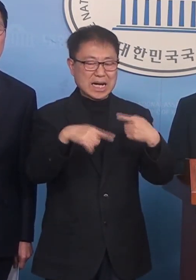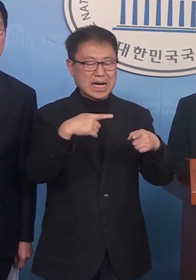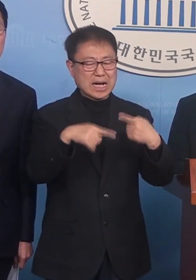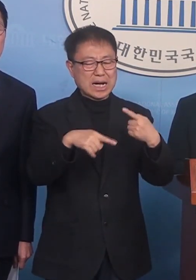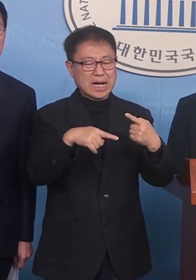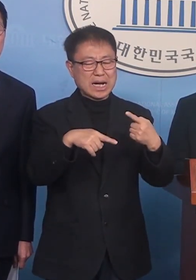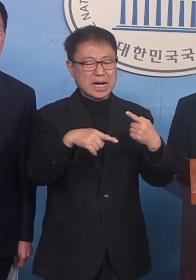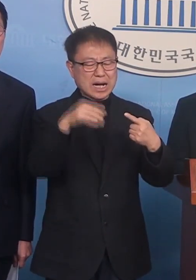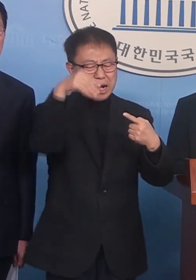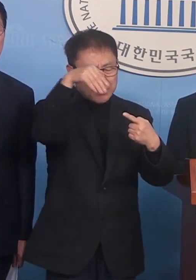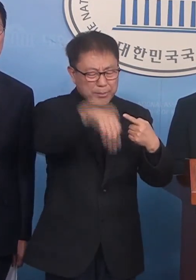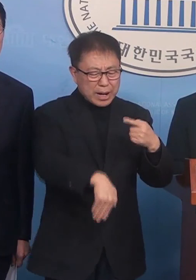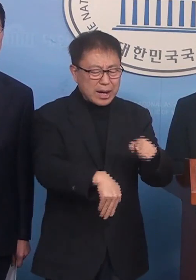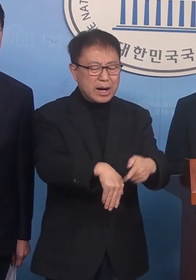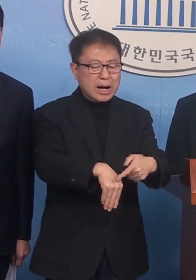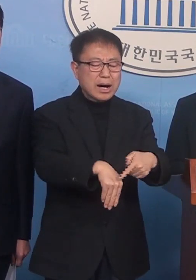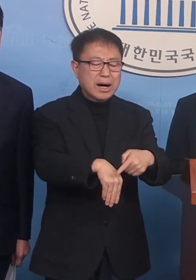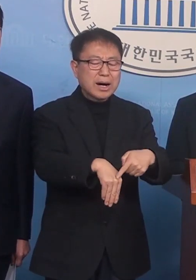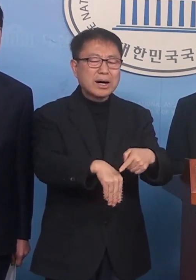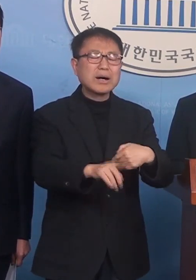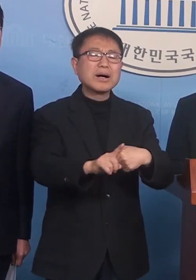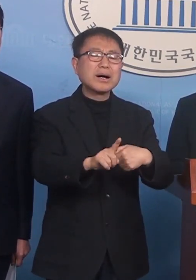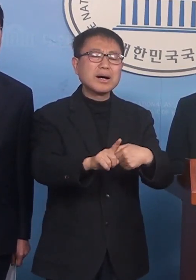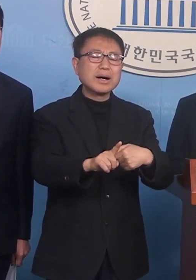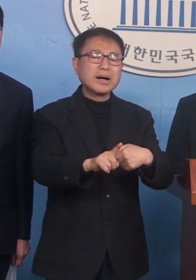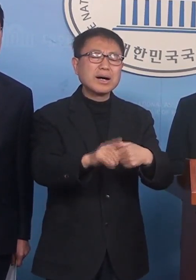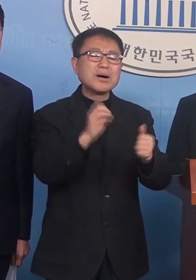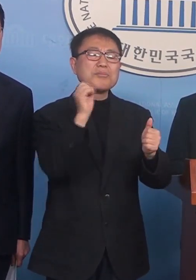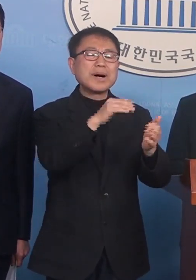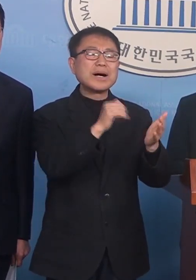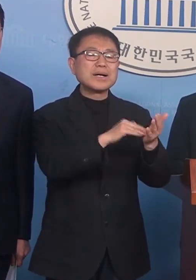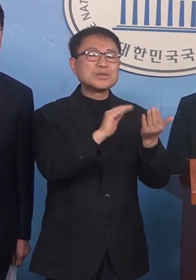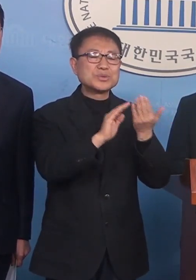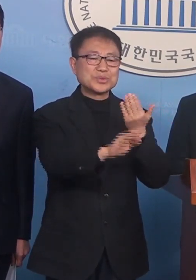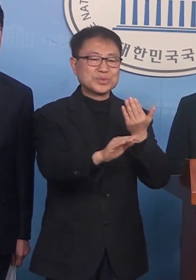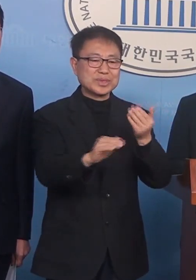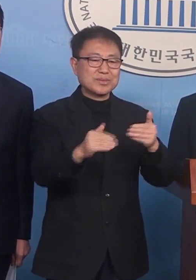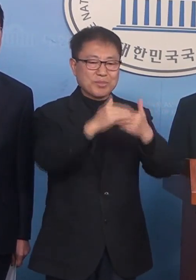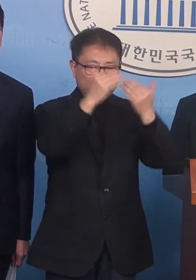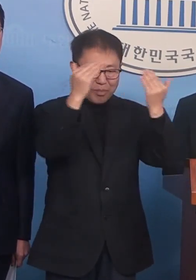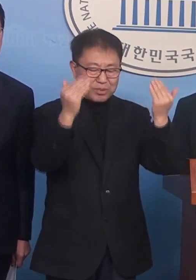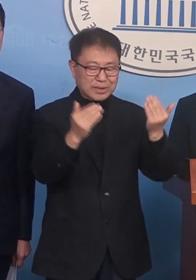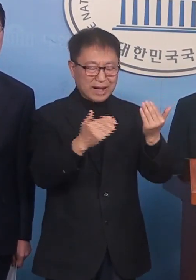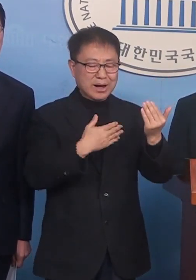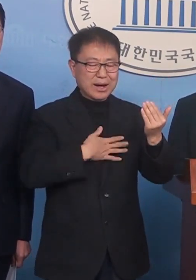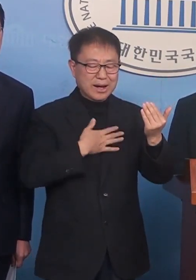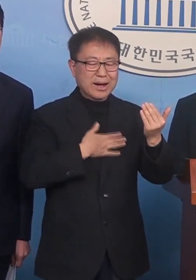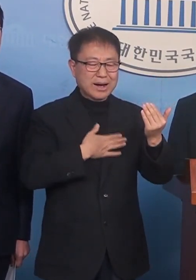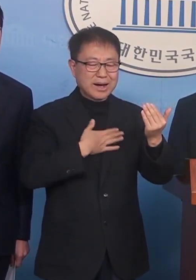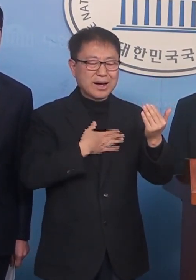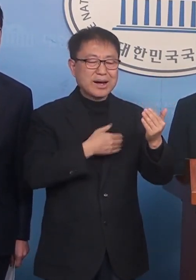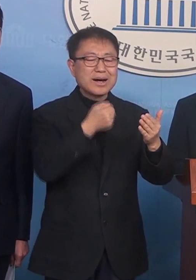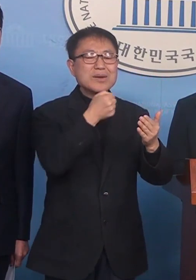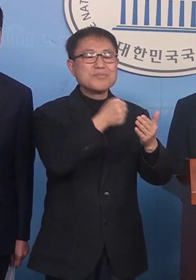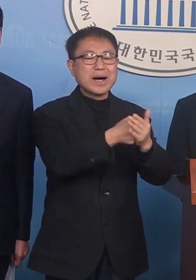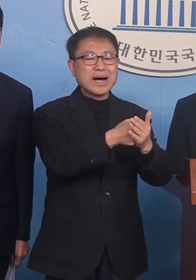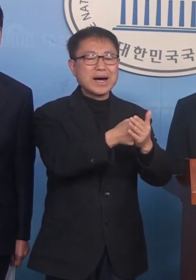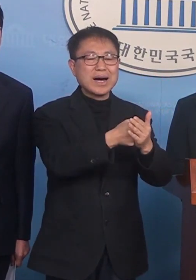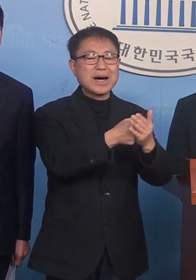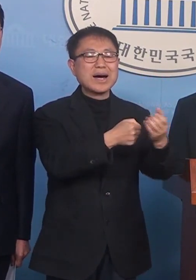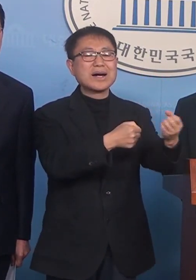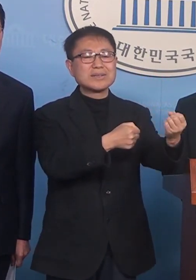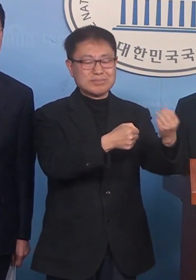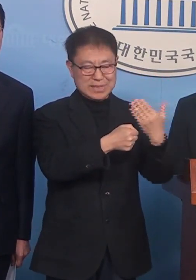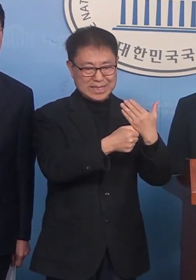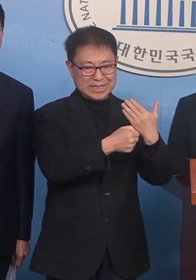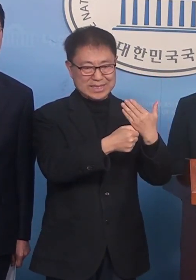되겠습니까? 이 말씀을 드린 후에 모든 게 이제 마음이 무너져 마음의 빗장을 열고